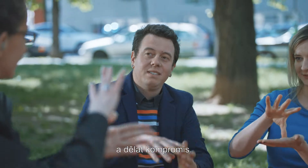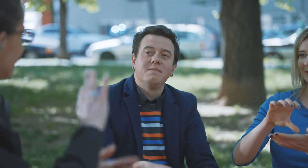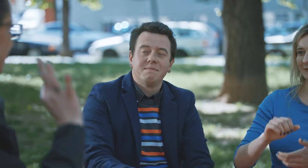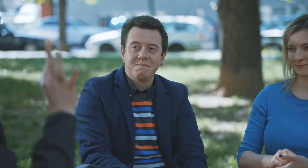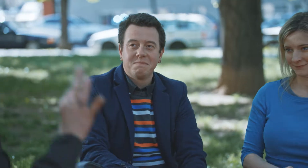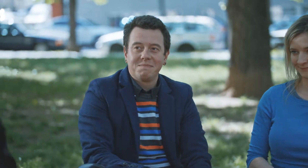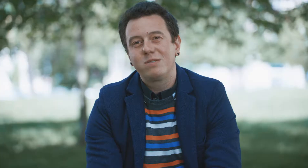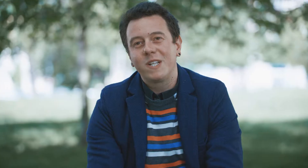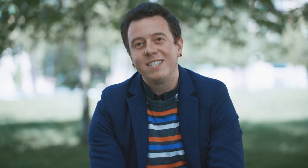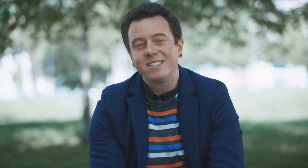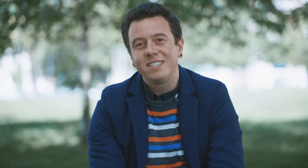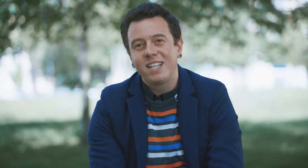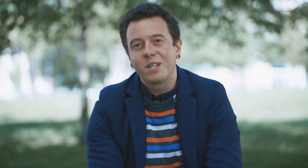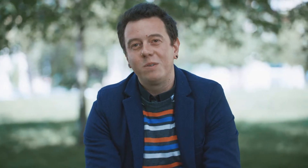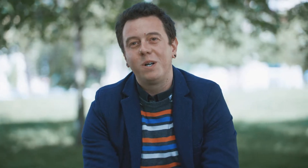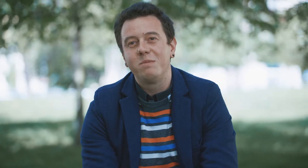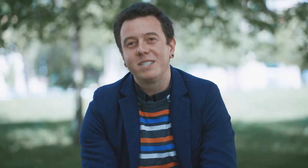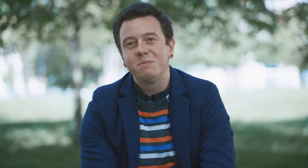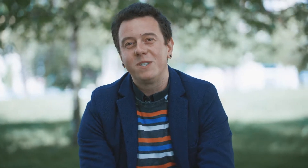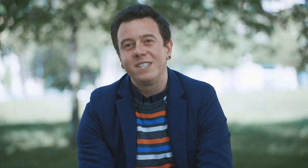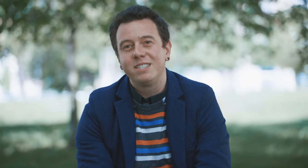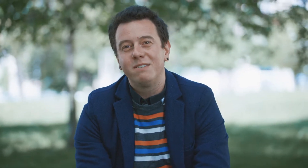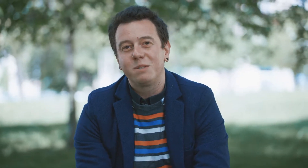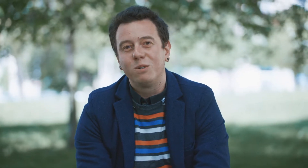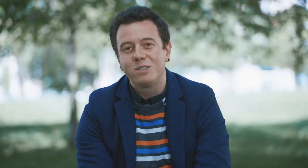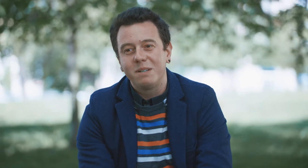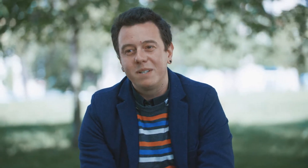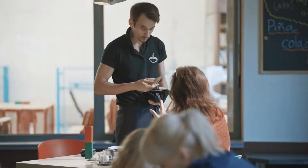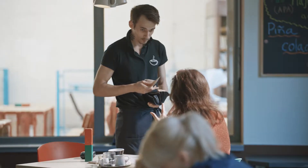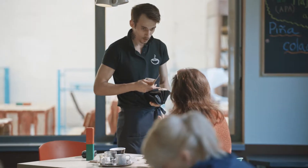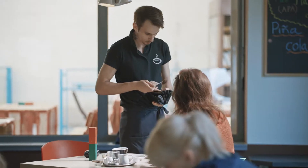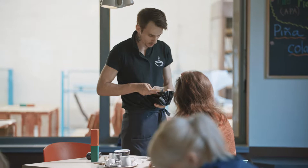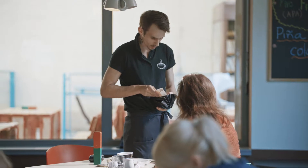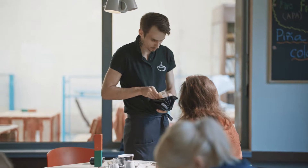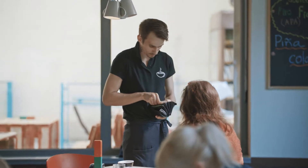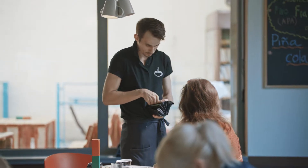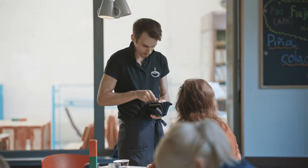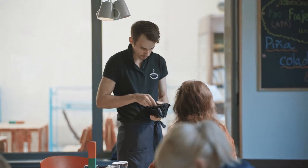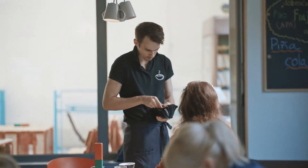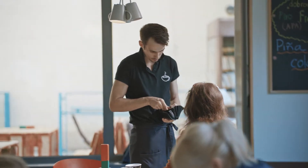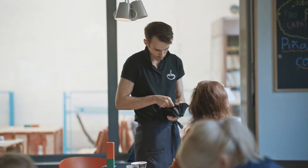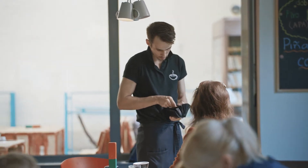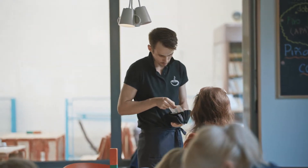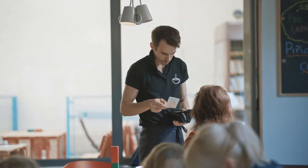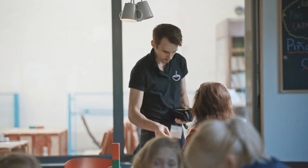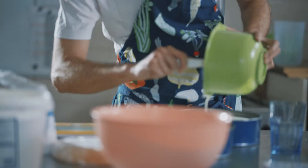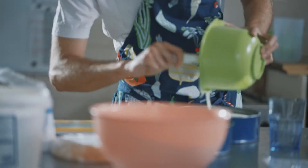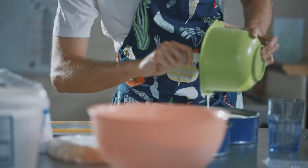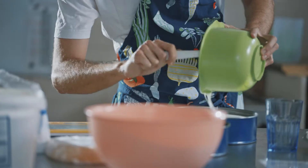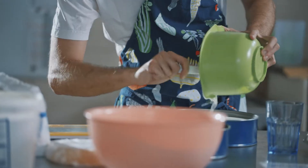Nejsem u nás organizaci tak dlouho, abych se mohl nazdívat mostem mezi světem slyšících a neslyšících, ale